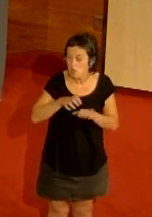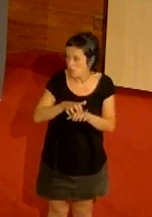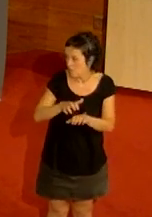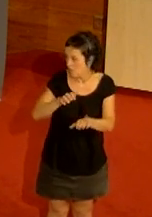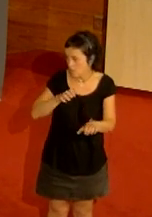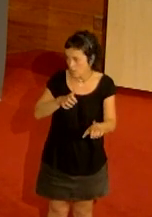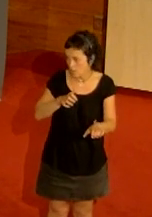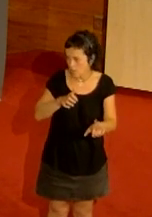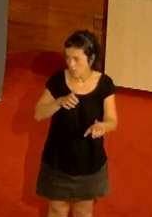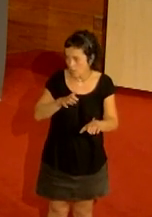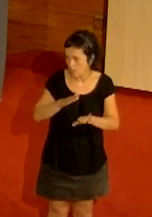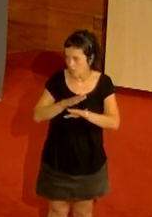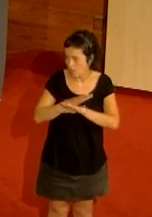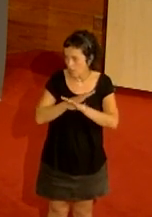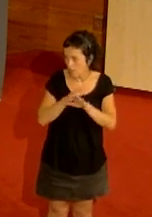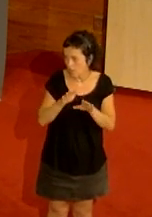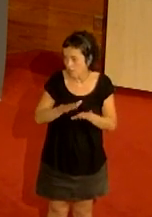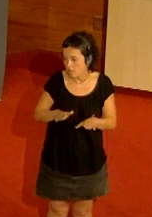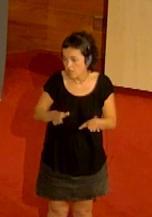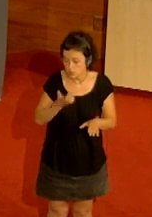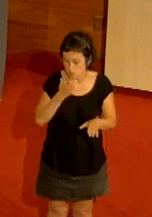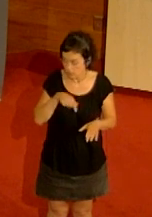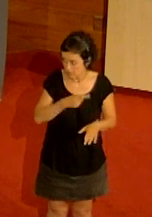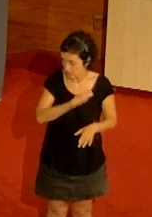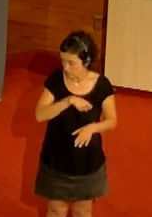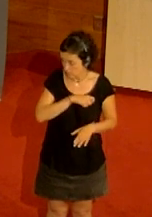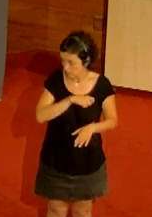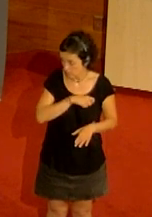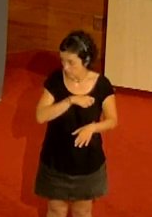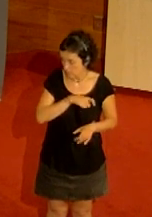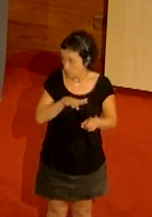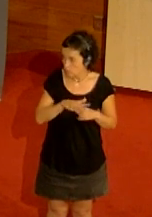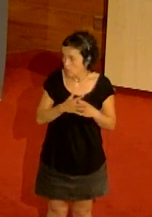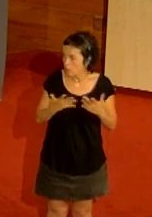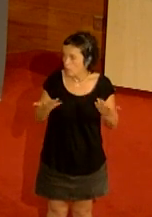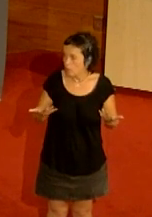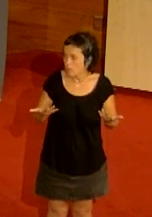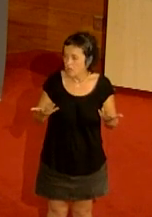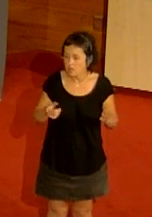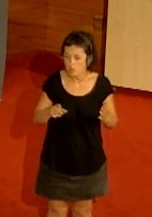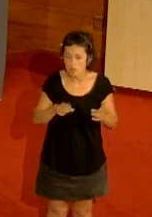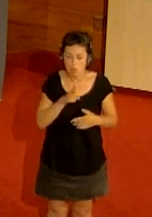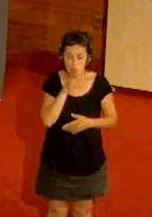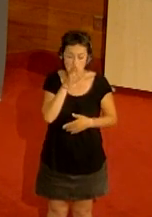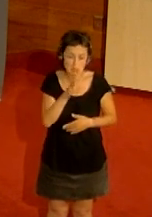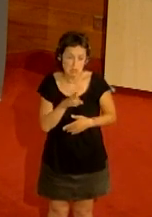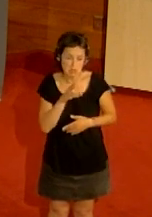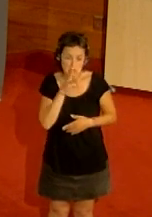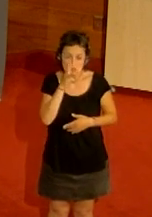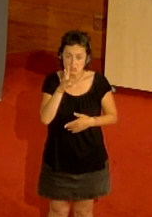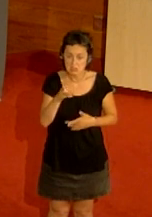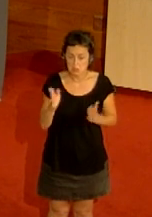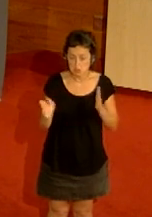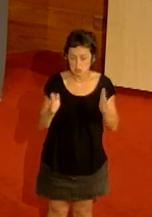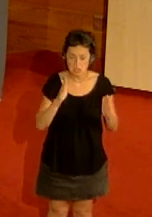al final es, aquí lo que ocurre en España es que está en ese limbo legal de los 3 años hasta que, de los 3 años,